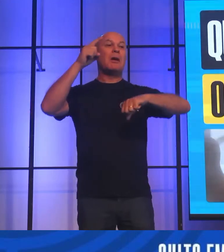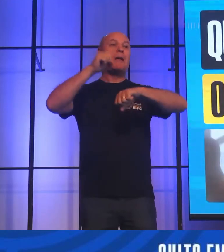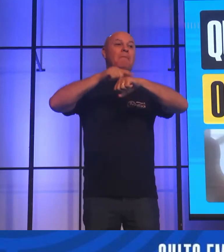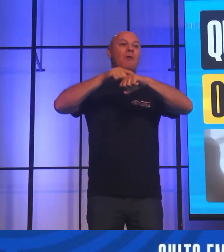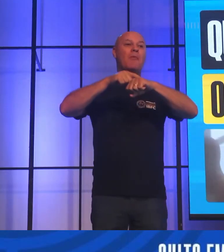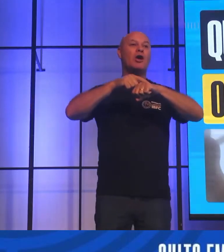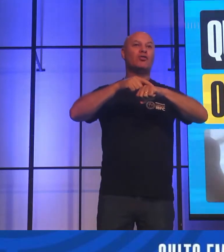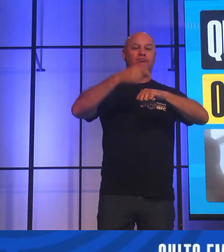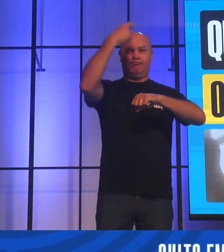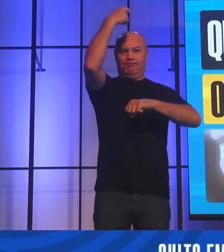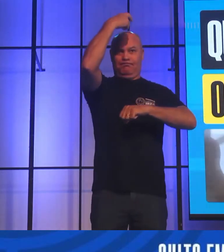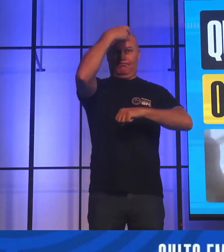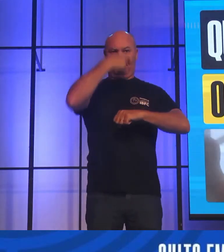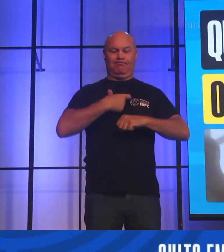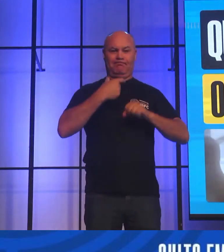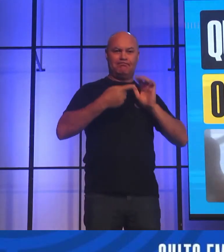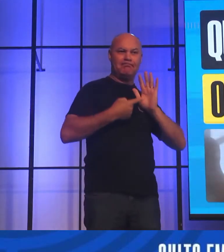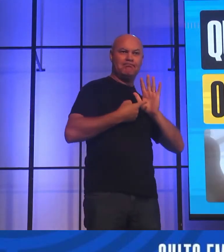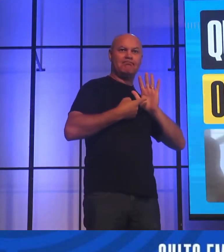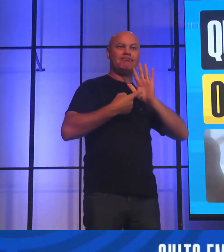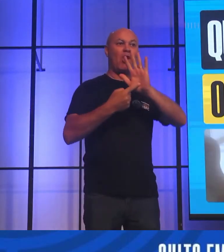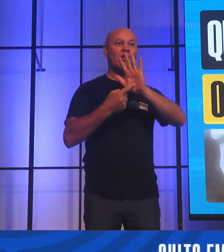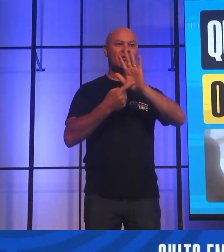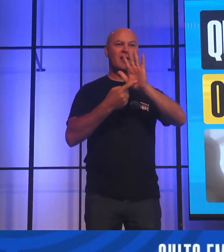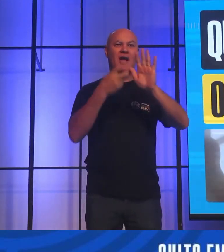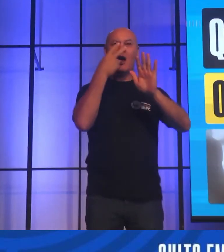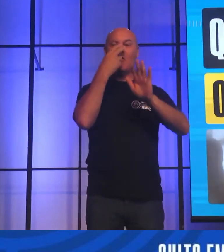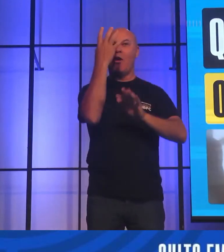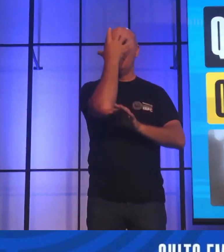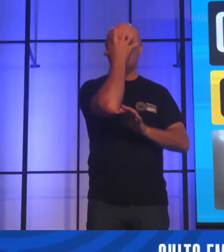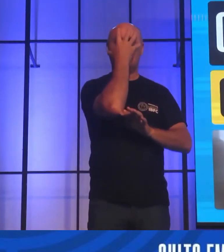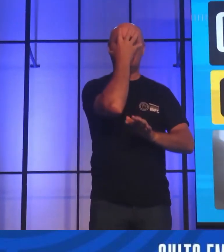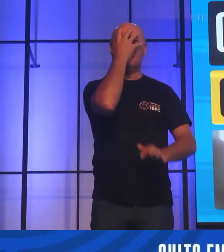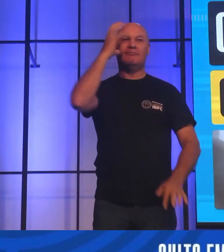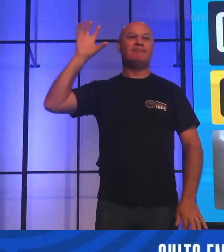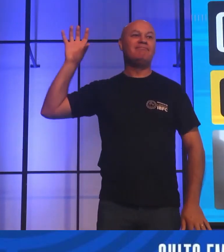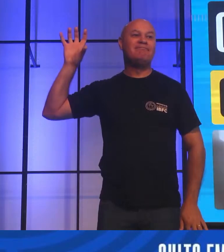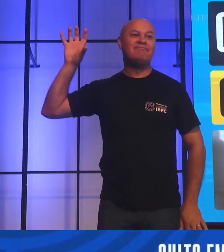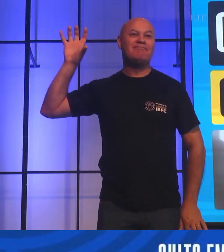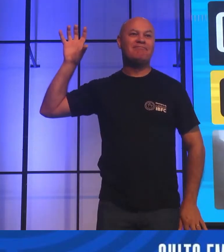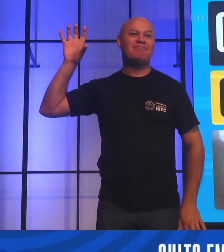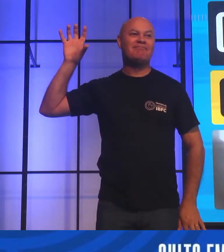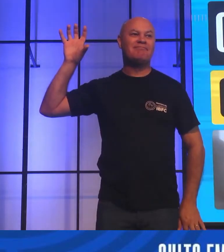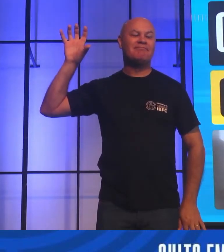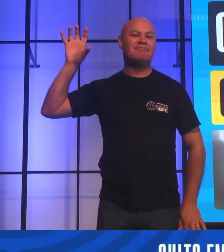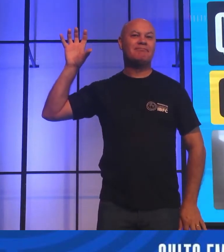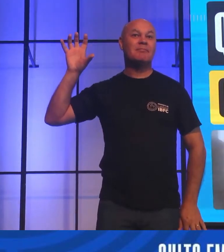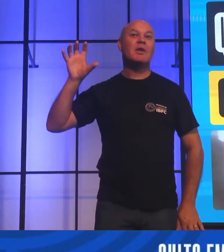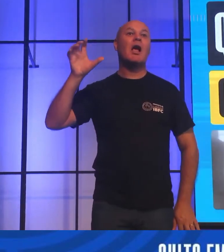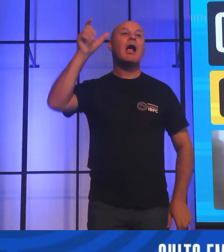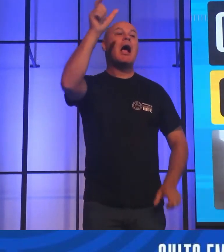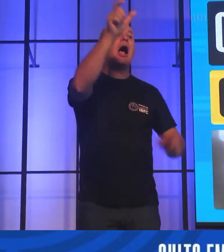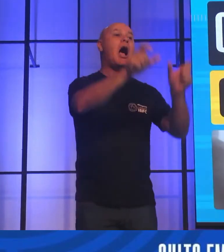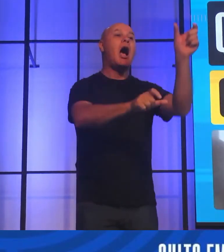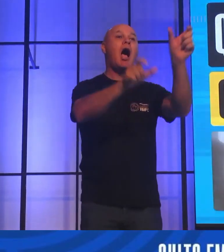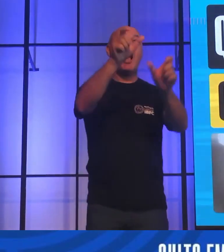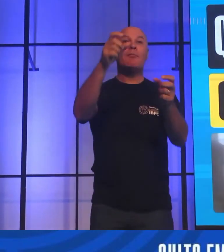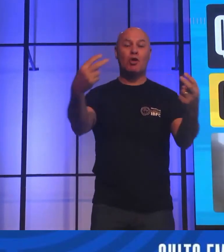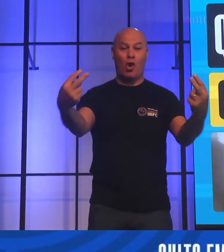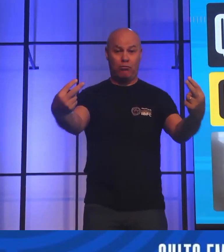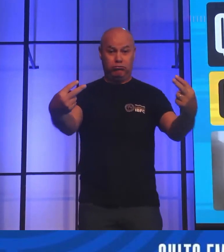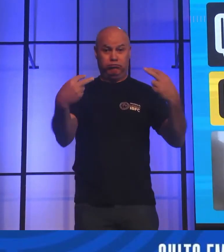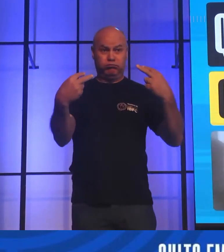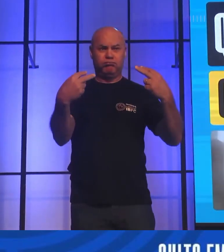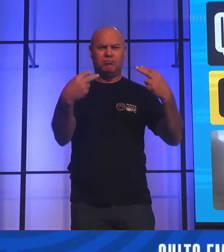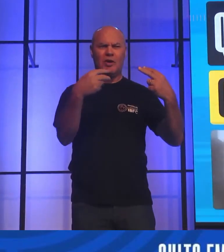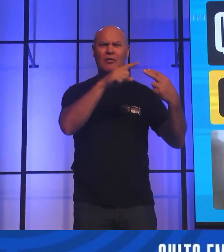as pessoas que andam próximo de você lhe conhecem mais do que os que estão longe.